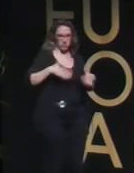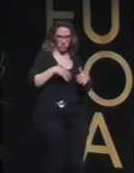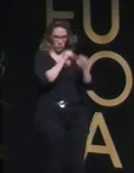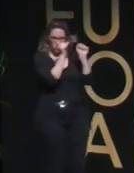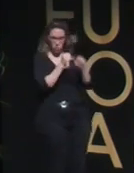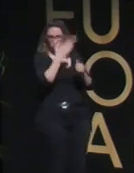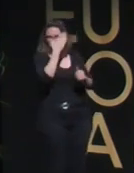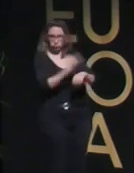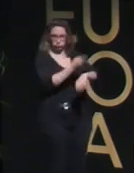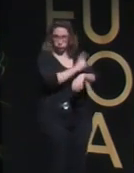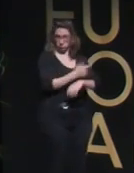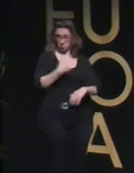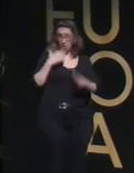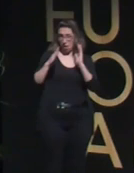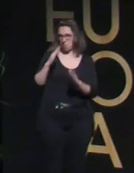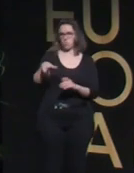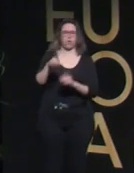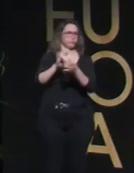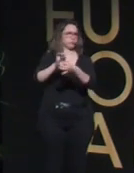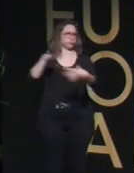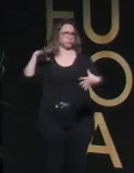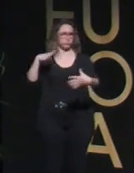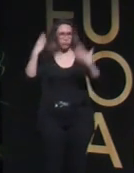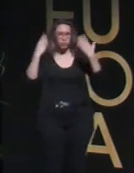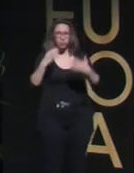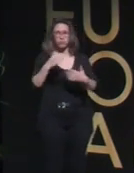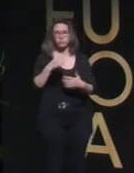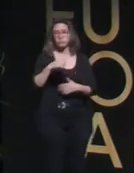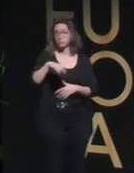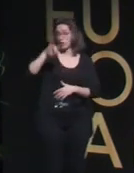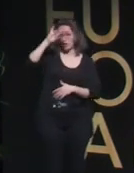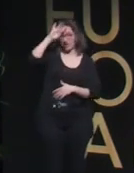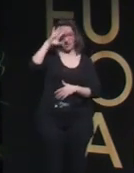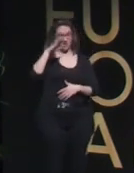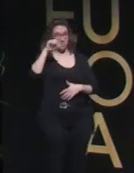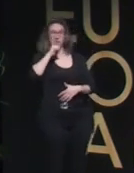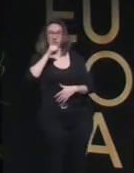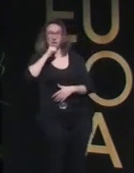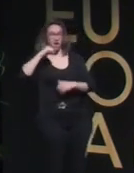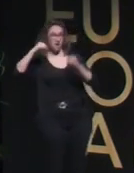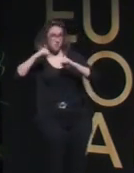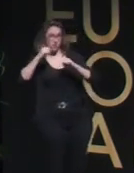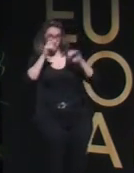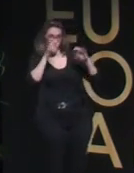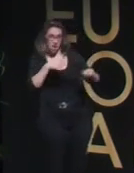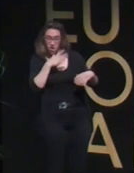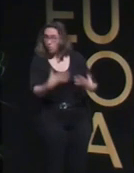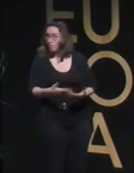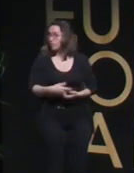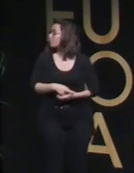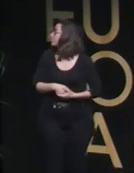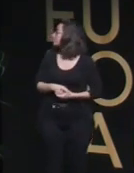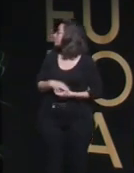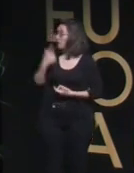parar, en mis tiempos no se veían estas cosas. Es increíble, iguales a los viejos de ahora. ¿Viste? Y eso que en mis tiempos no nos vestíamos